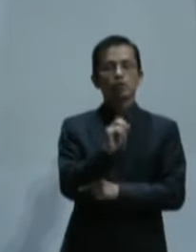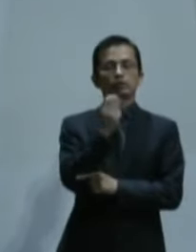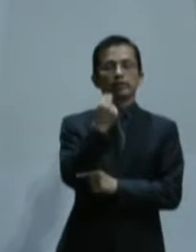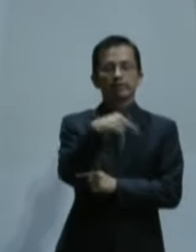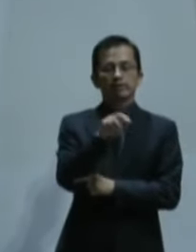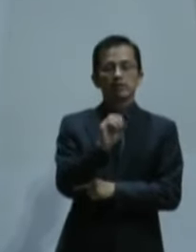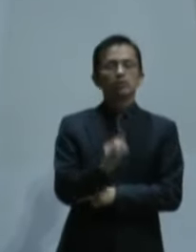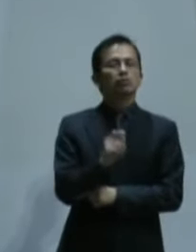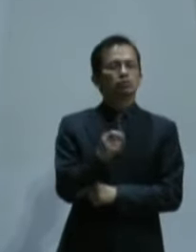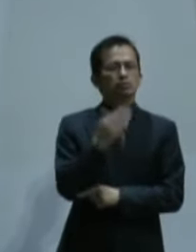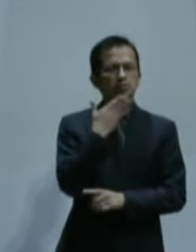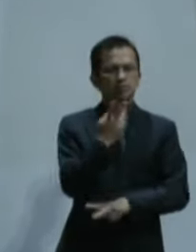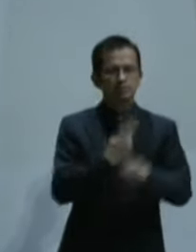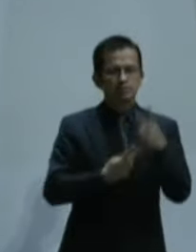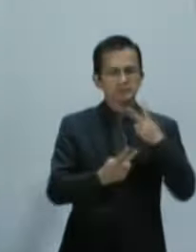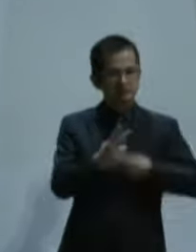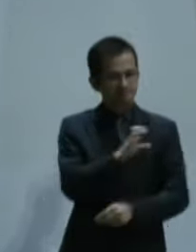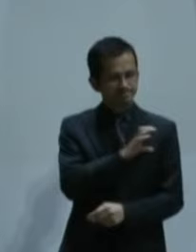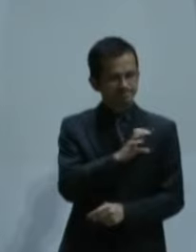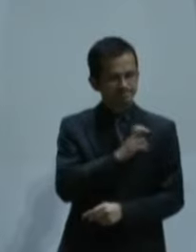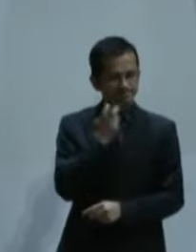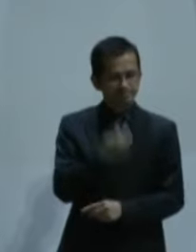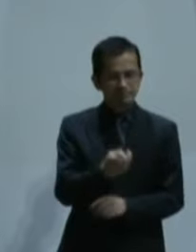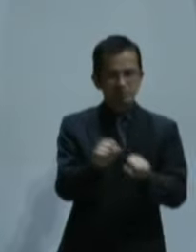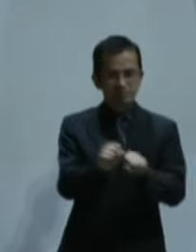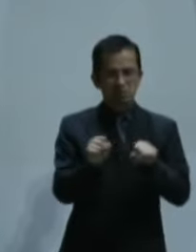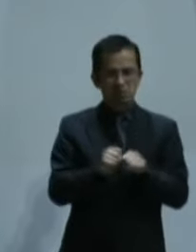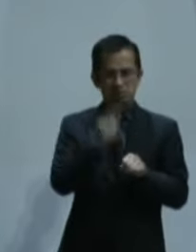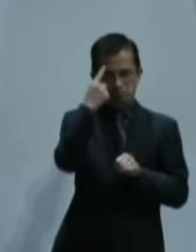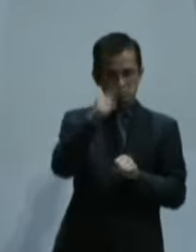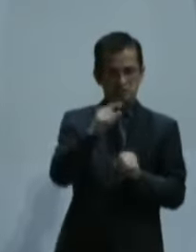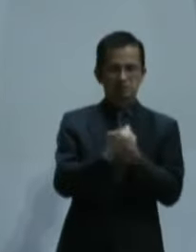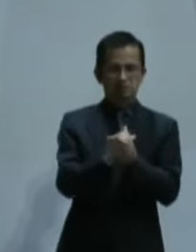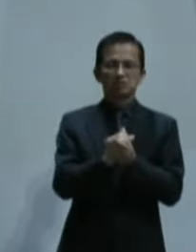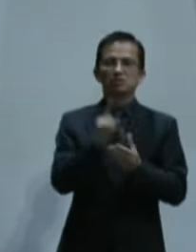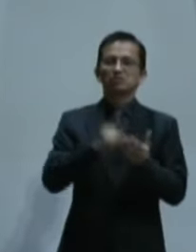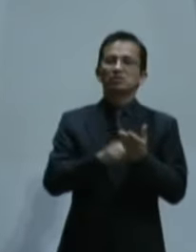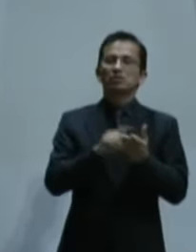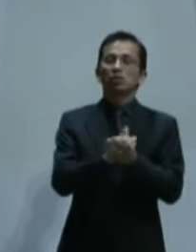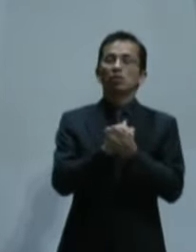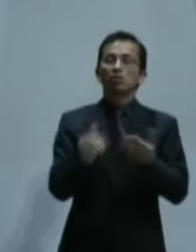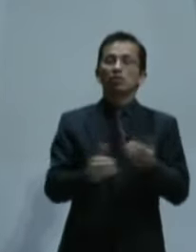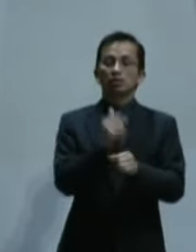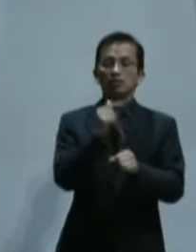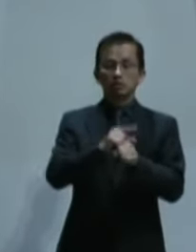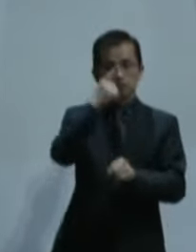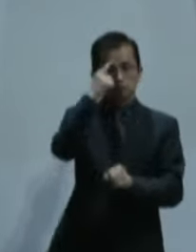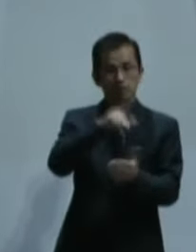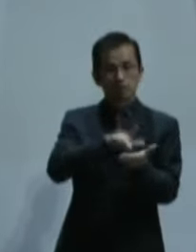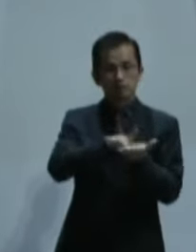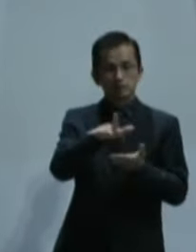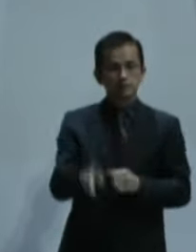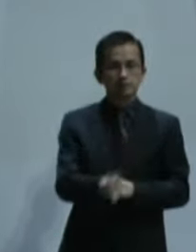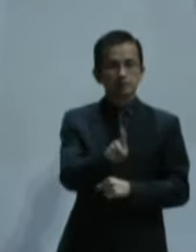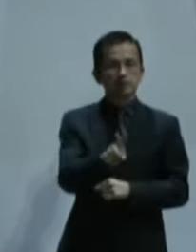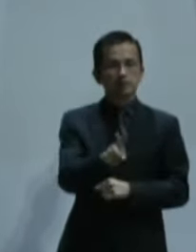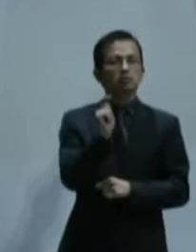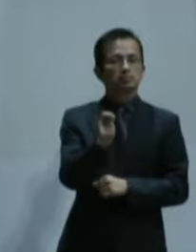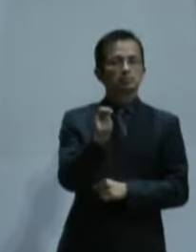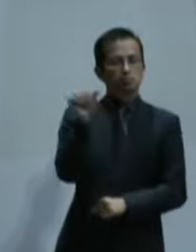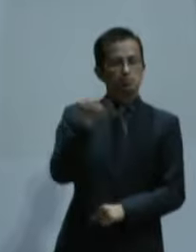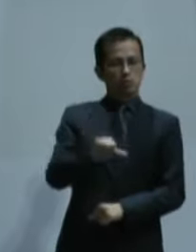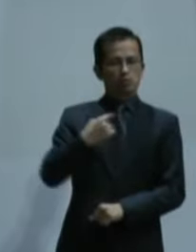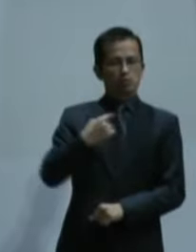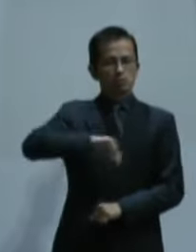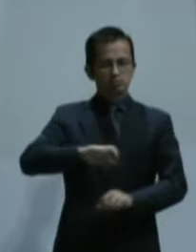la cial a este salón de sorteos de la Lotería Nacional para la asistencia pública En donde hoy